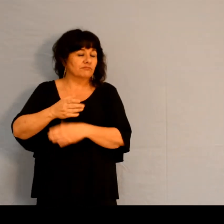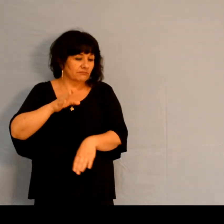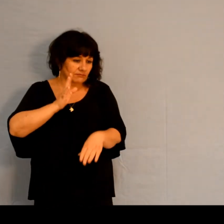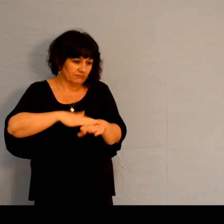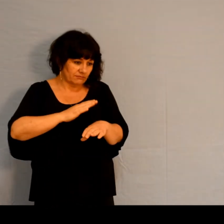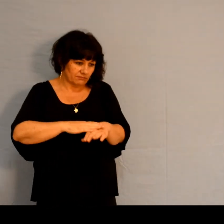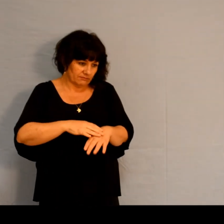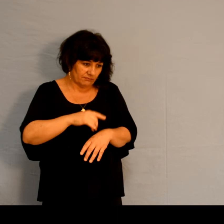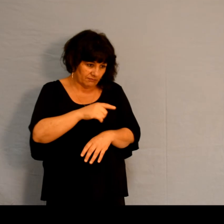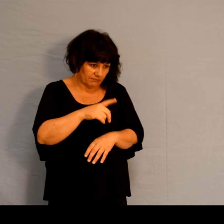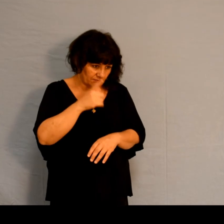Tu es fou.